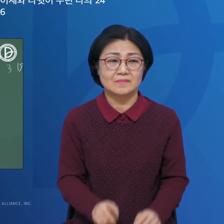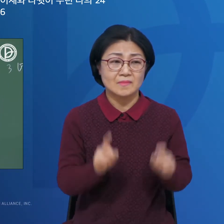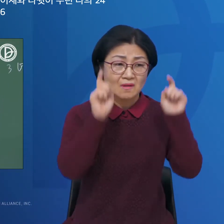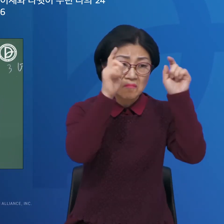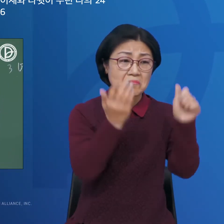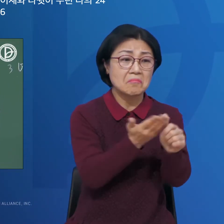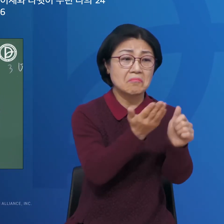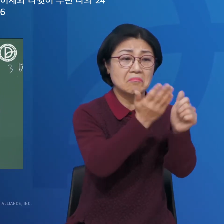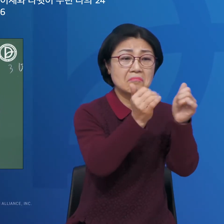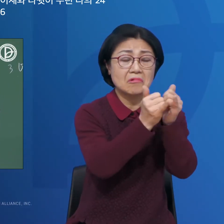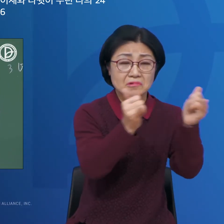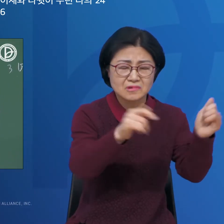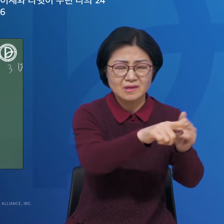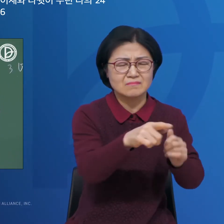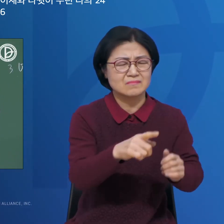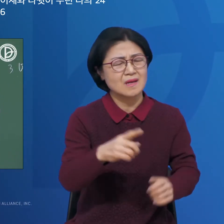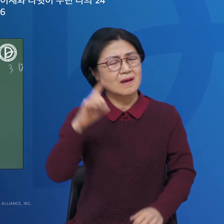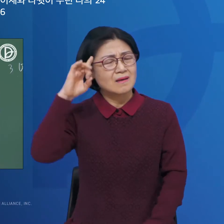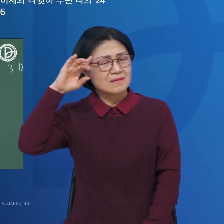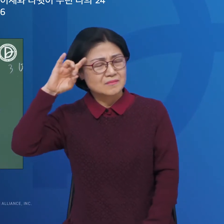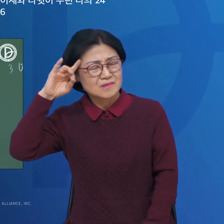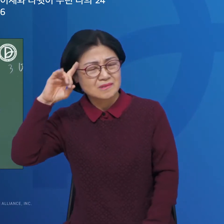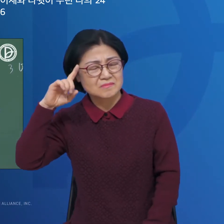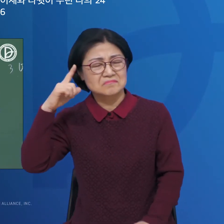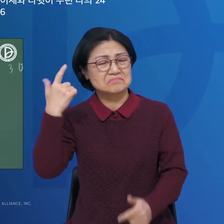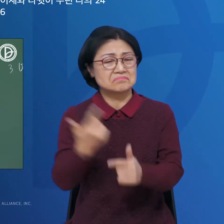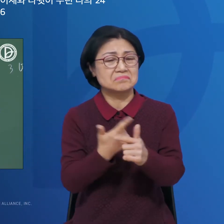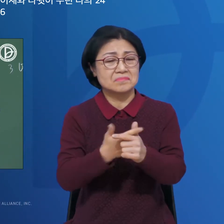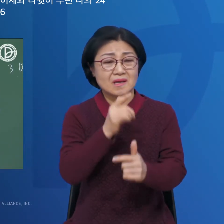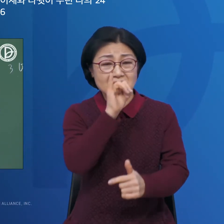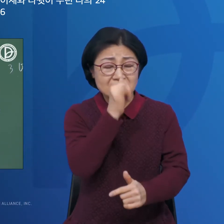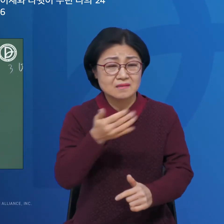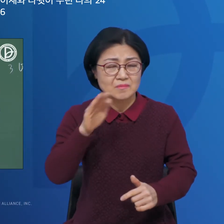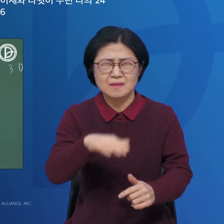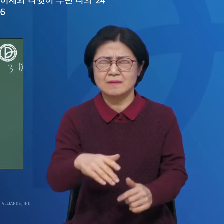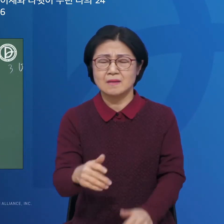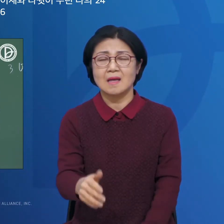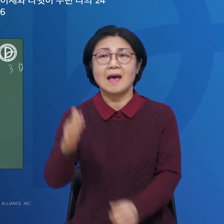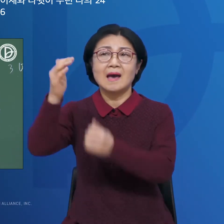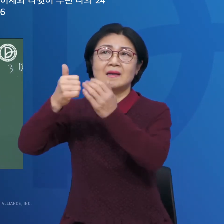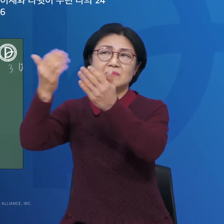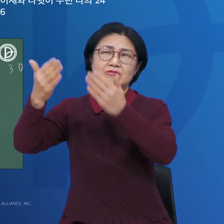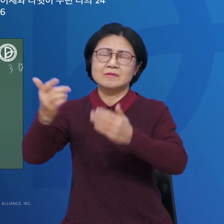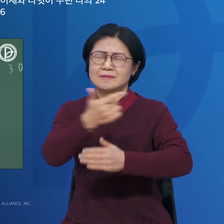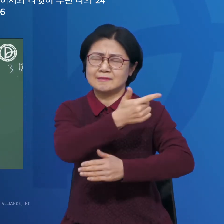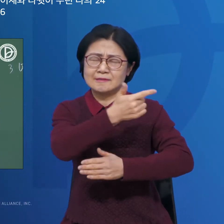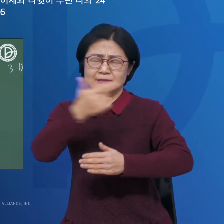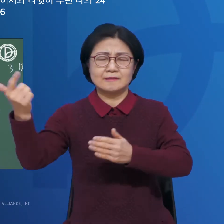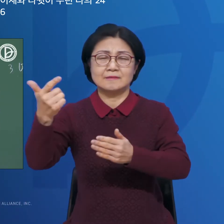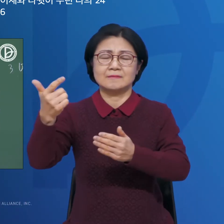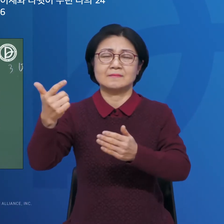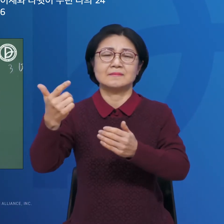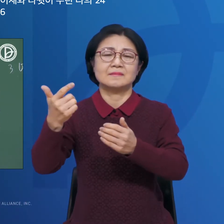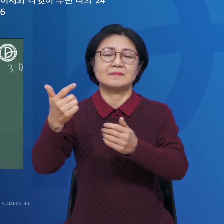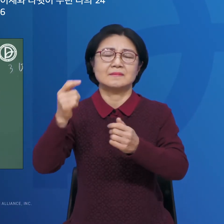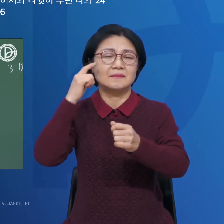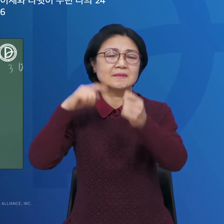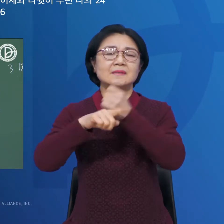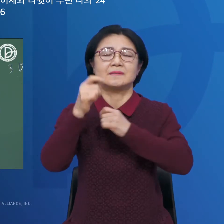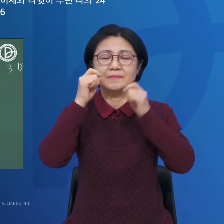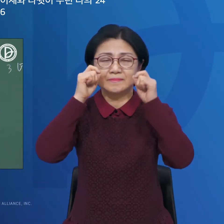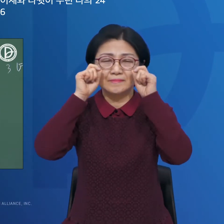준비할 수 So 있어요. being a shepherd wasn't some boring time for him because most people say it's very boring, but for him, it was his greatest time of preparation.